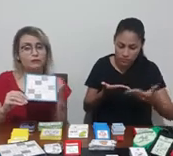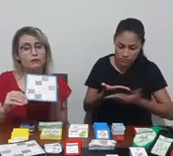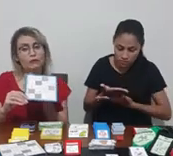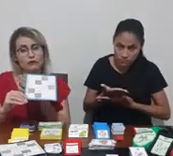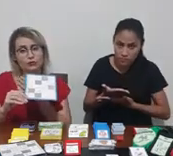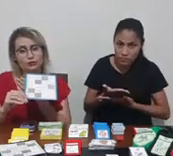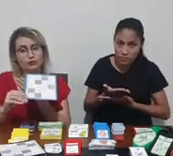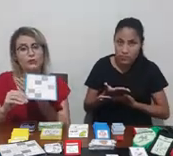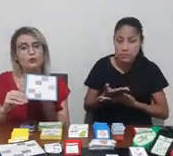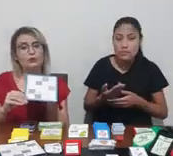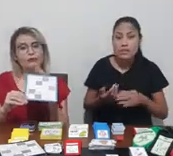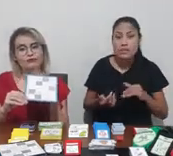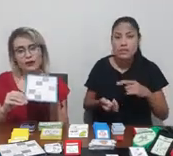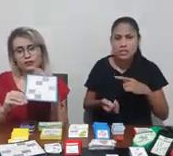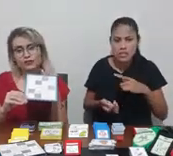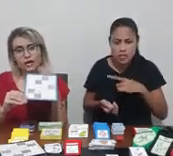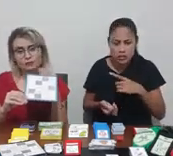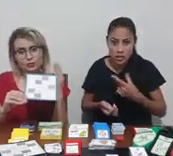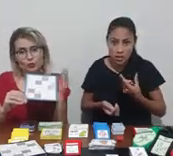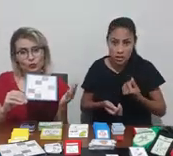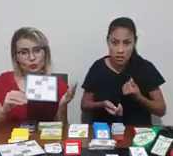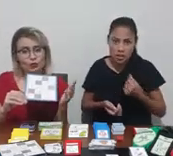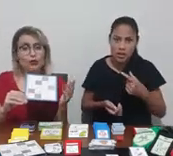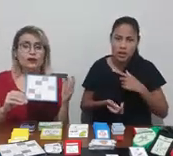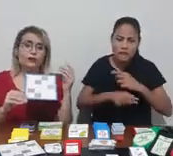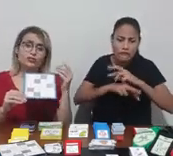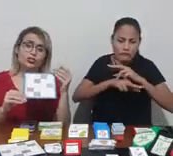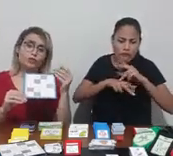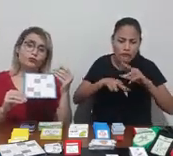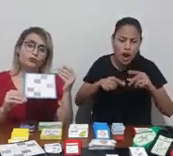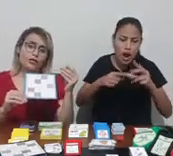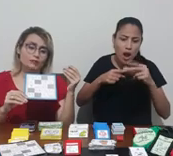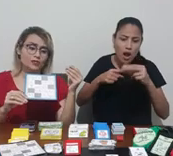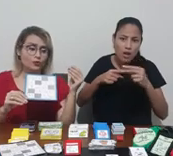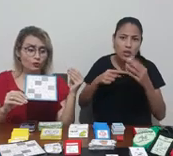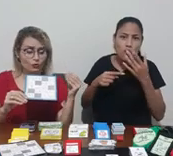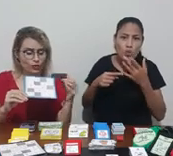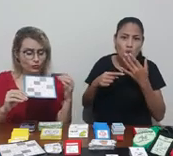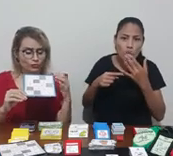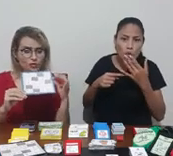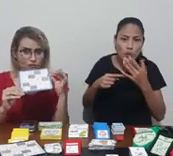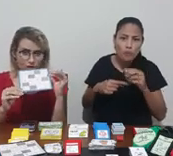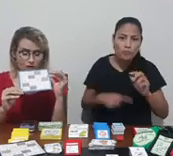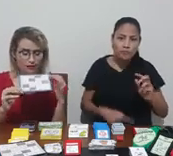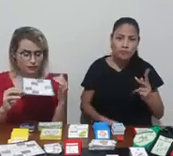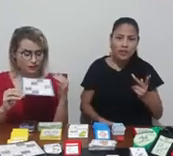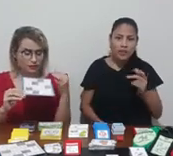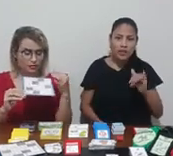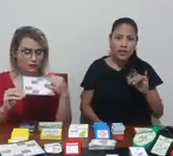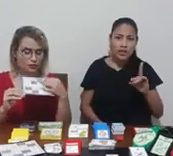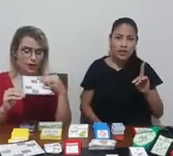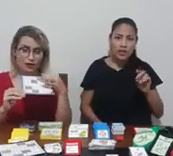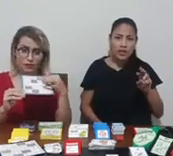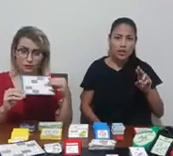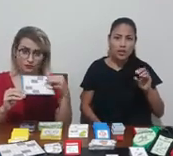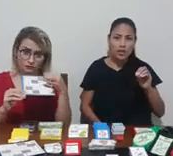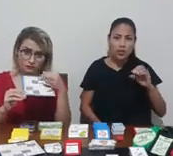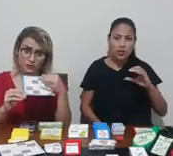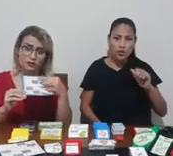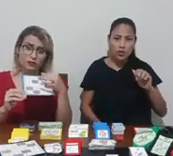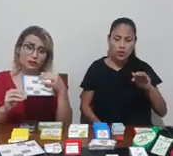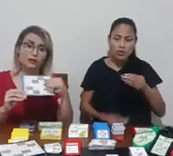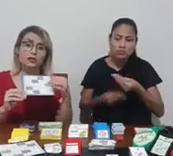tiver com condições, eu compro vários lápis hidrocor e eu distribuo os lápis hidrocor com a turma e as cartelas. Então, eles vão